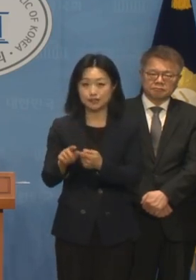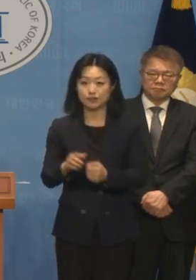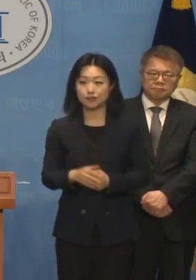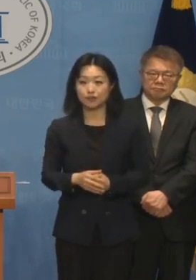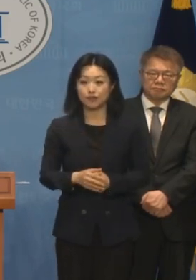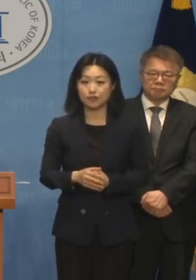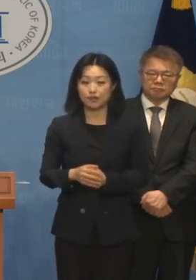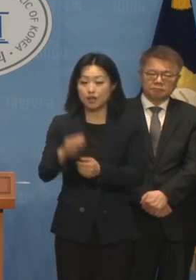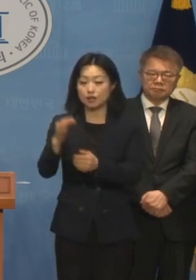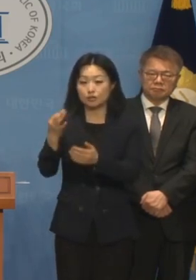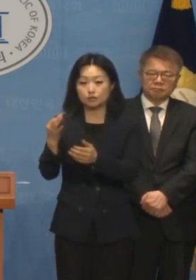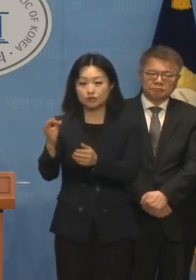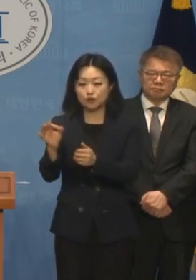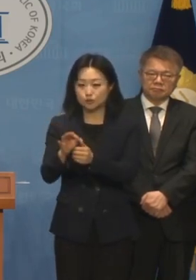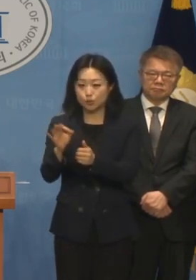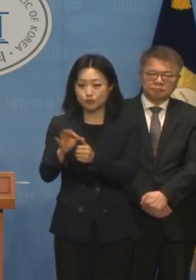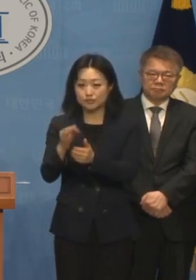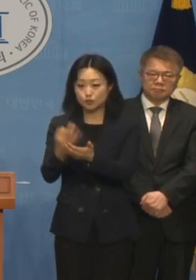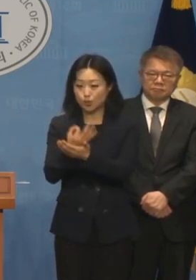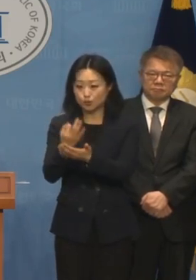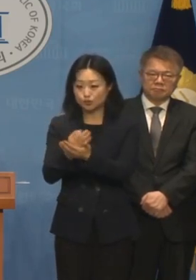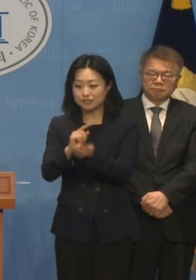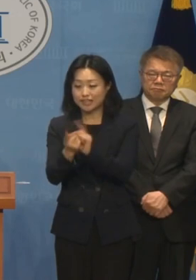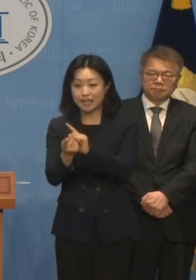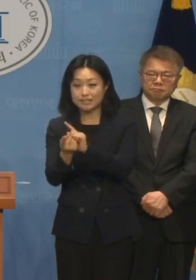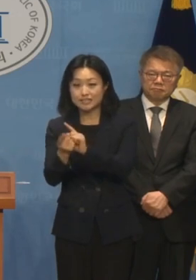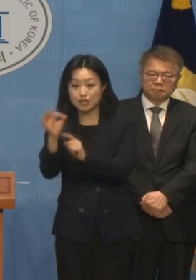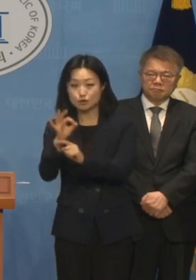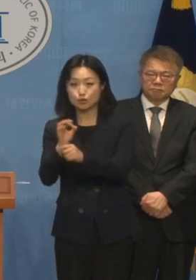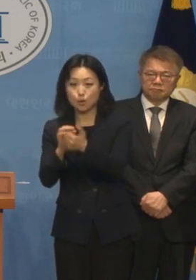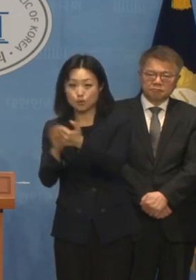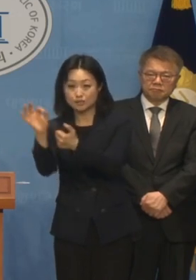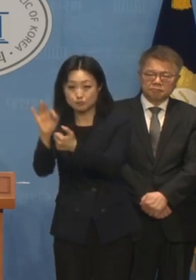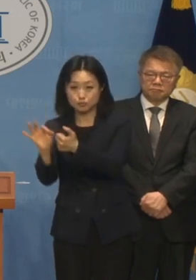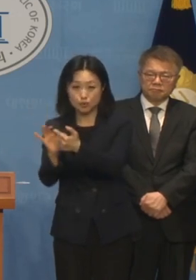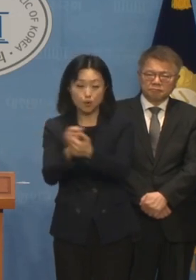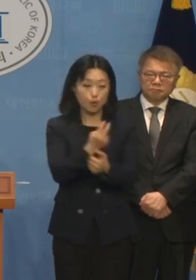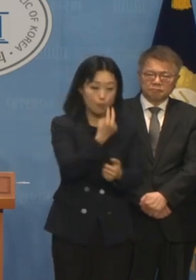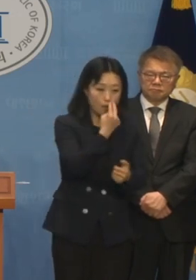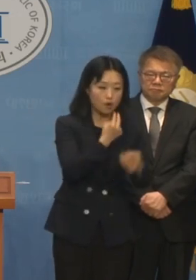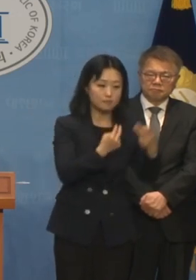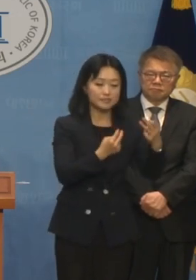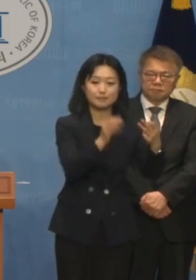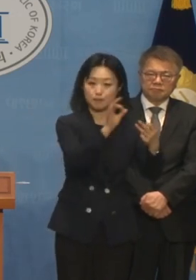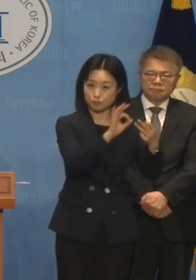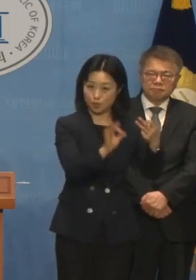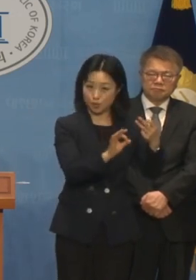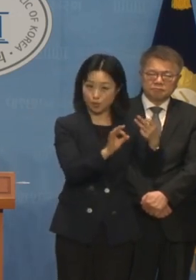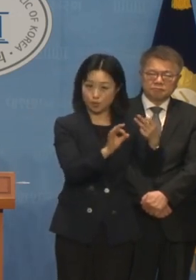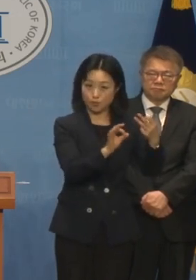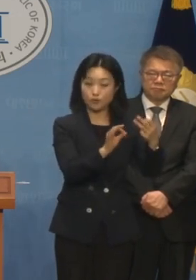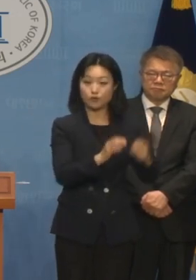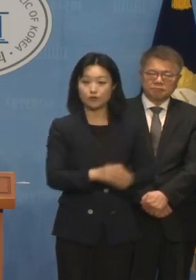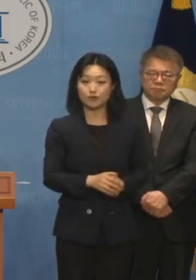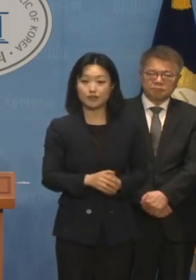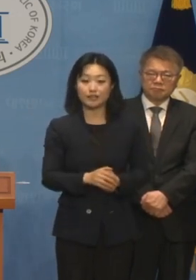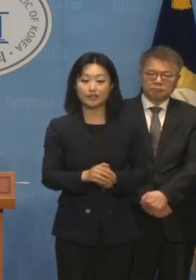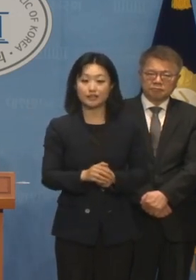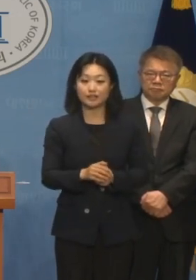소득 대체율 50%, 보험률 13%가 1안이었습니다.